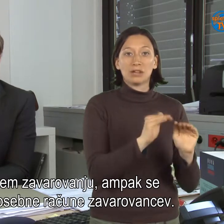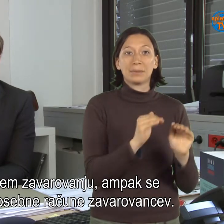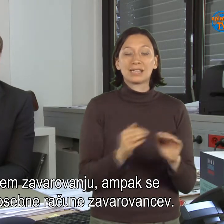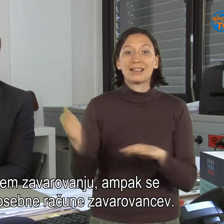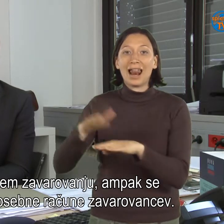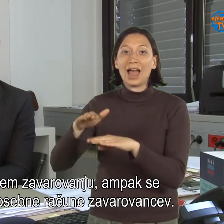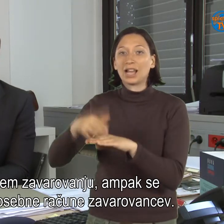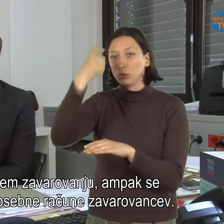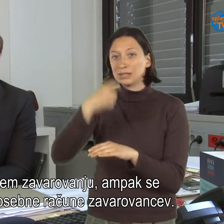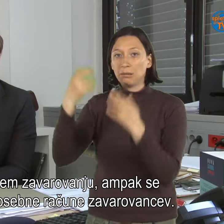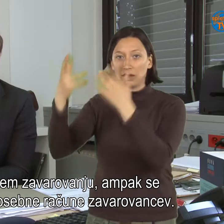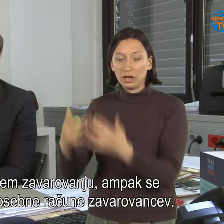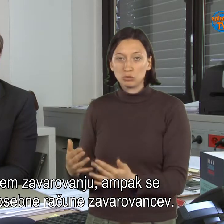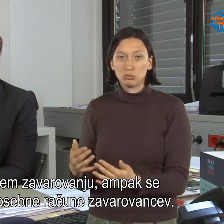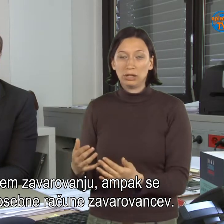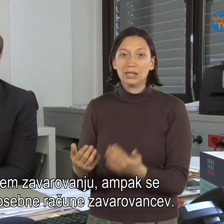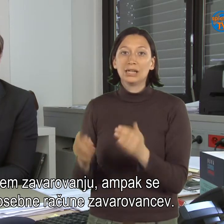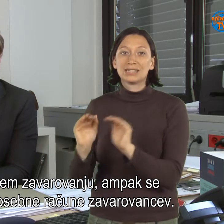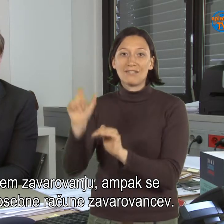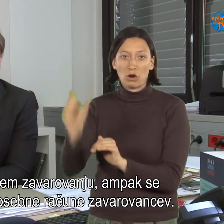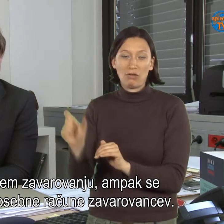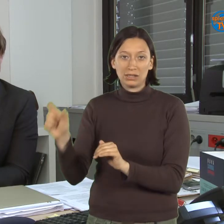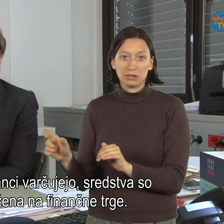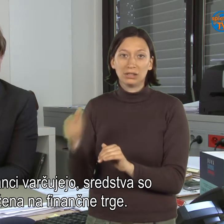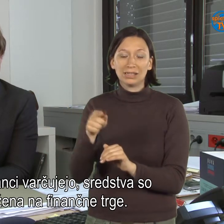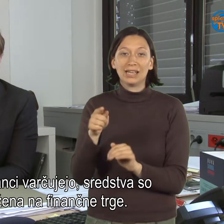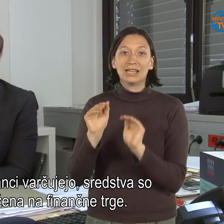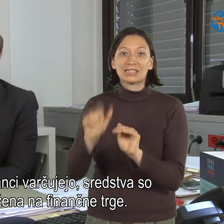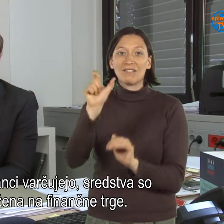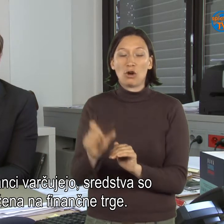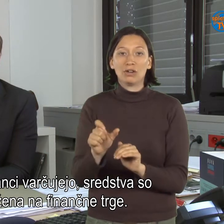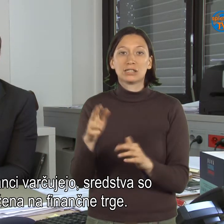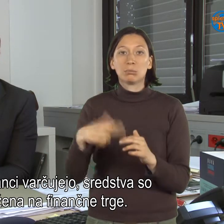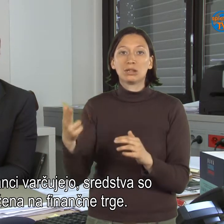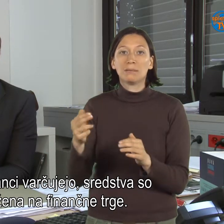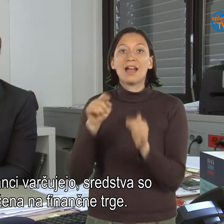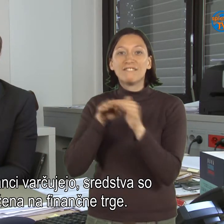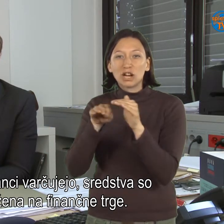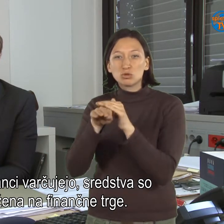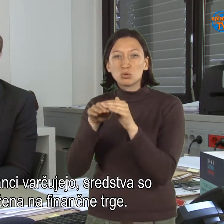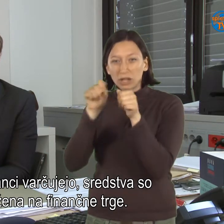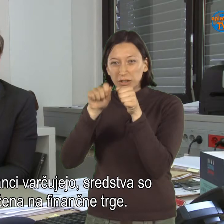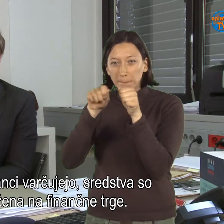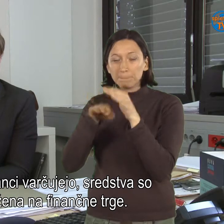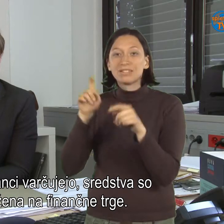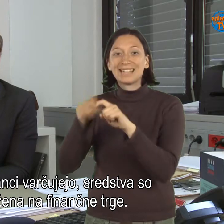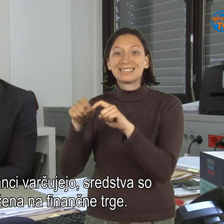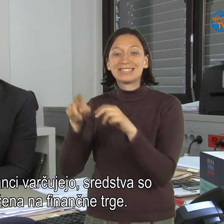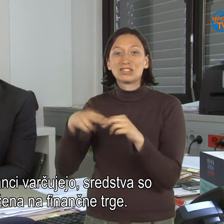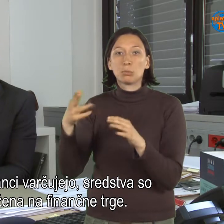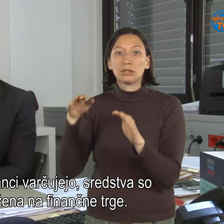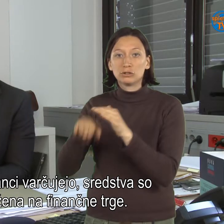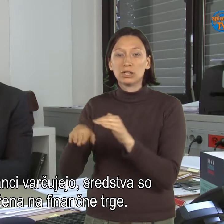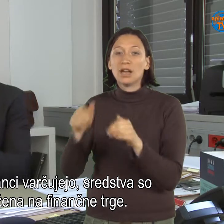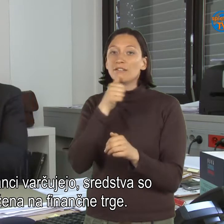obveznem zavarovanju, ampak se nalagajo na osebne račune zavarovancev, ne. Se pravi, te zavarovanci potem varčujejo in